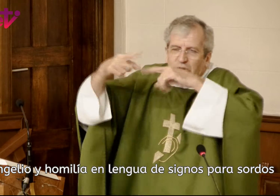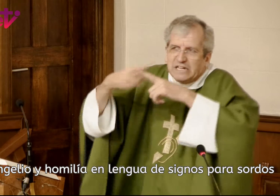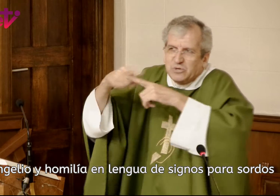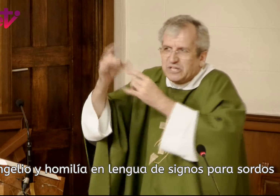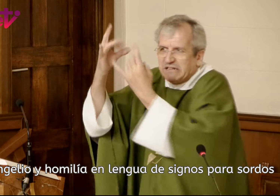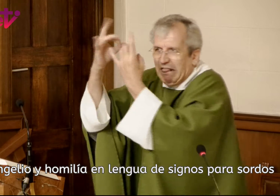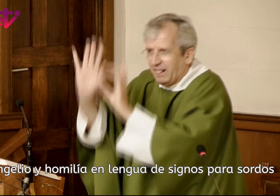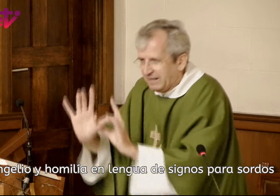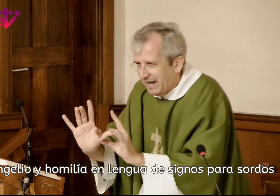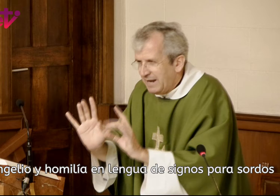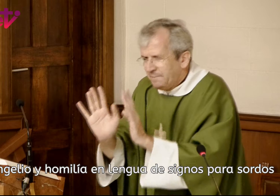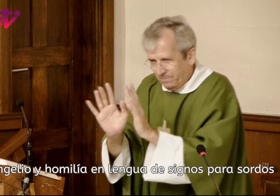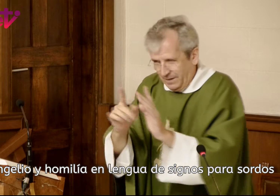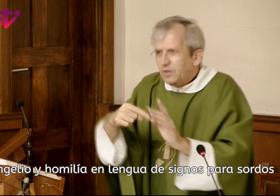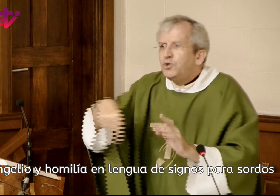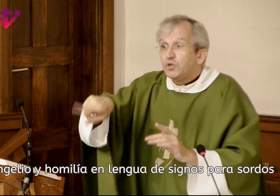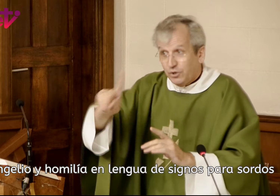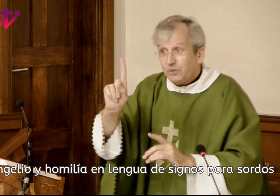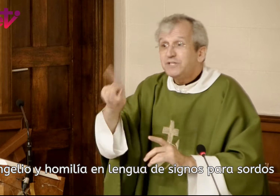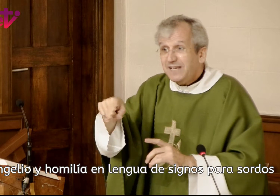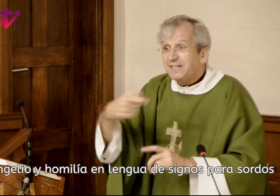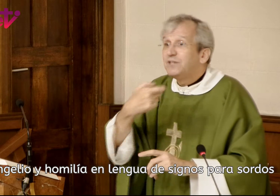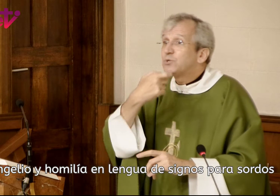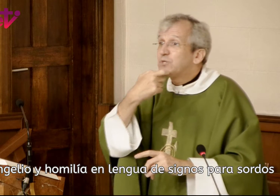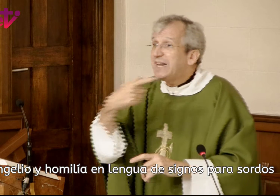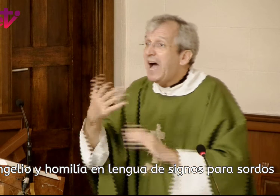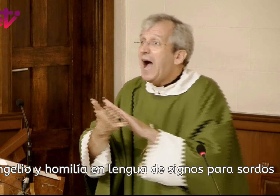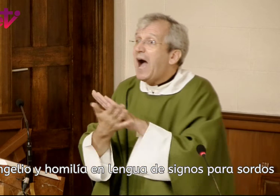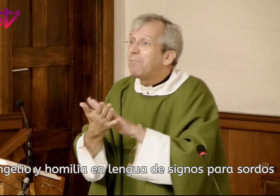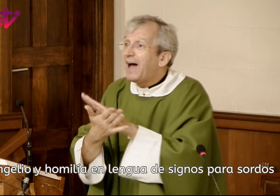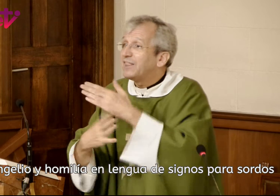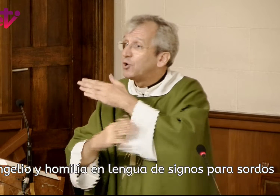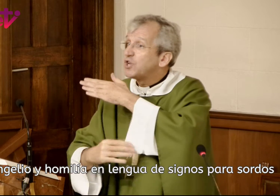otras cosas, tal. Nosotros sí, es decir, nos gustaría hablar de los